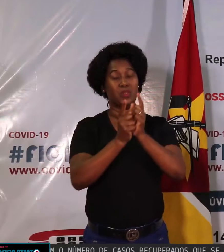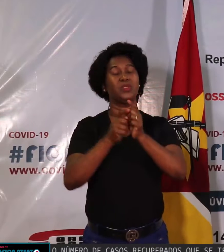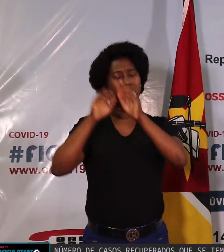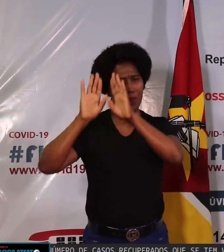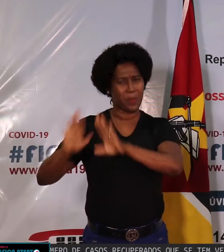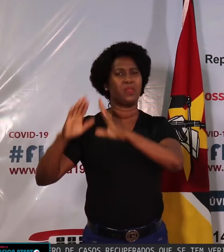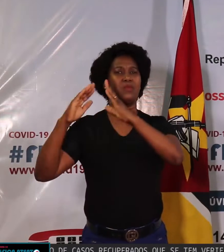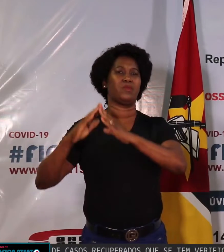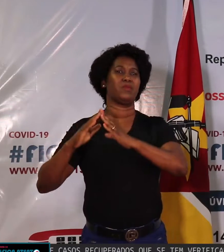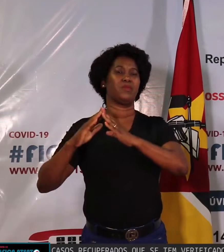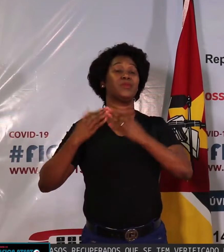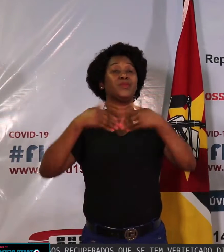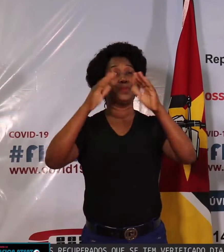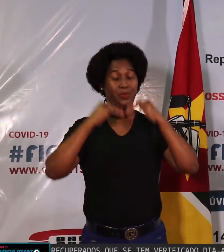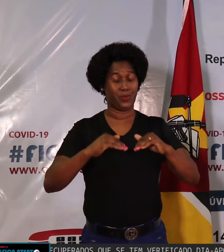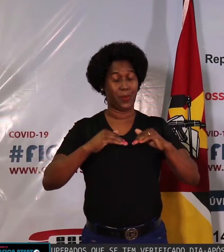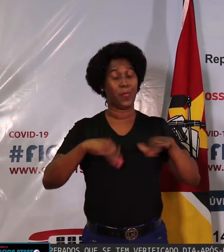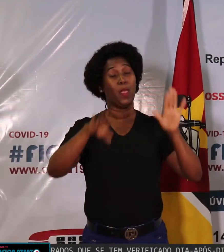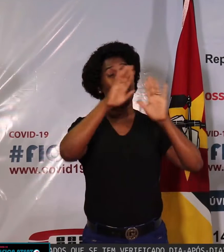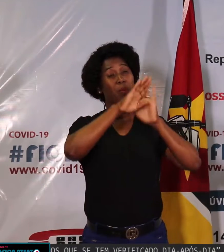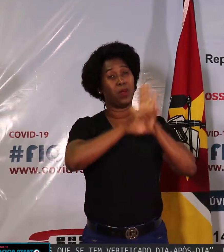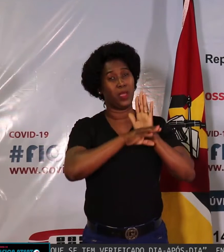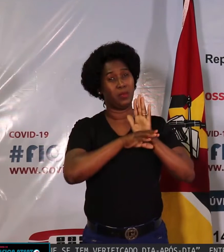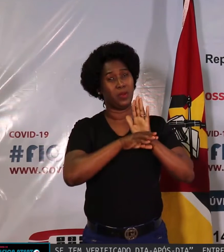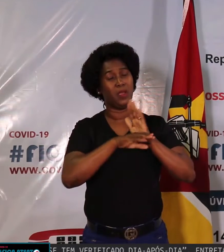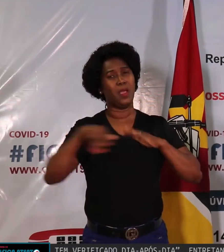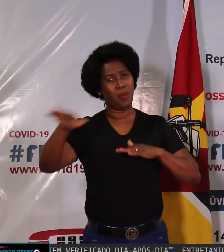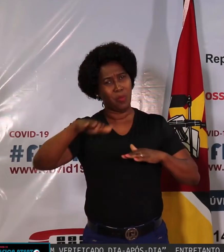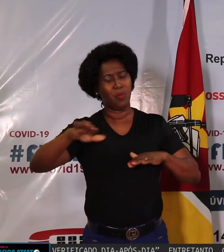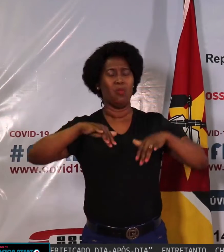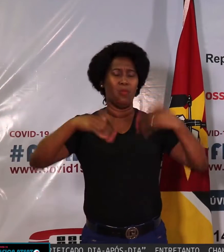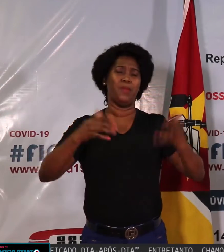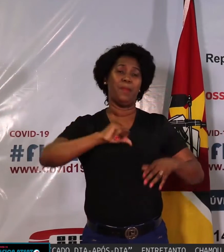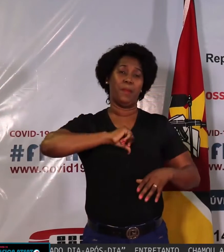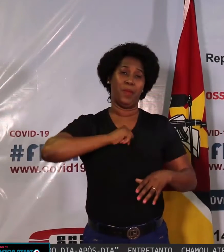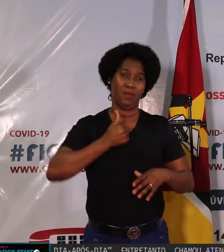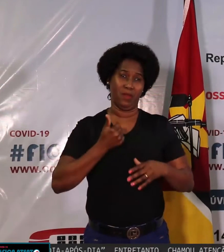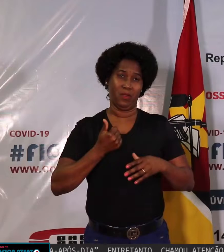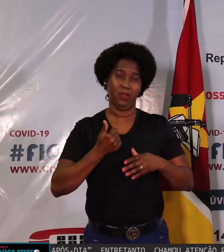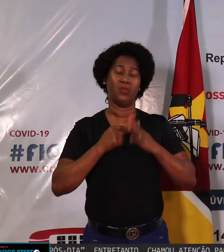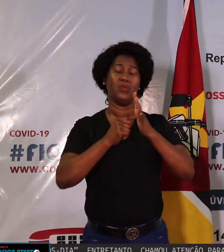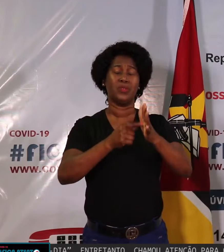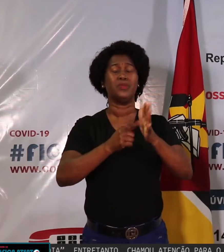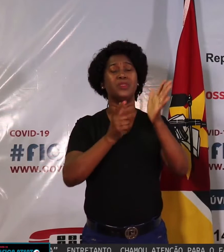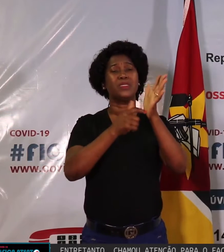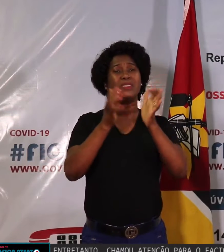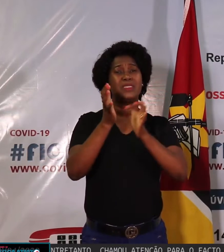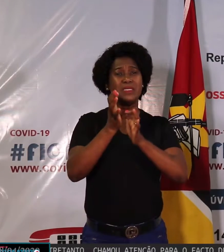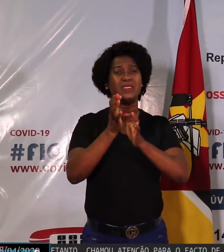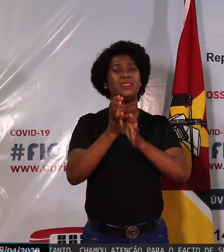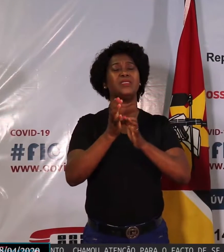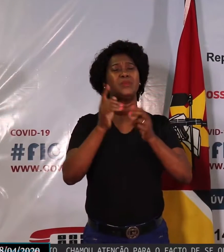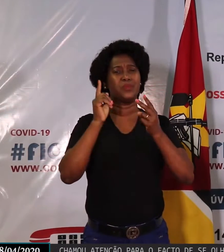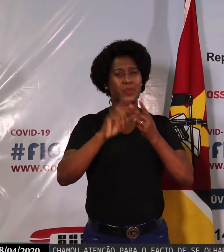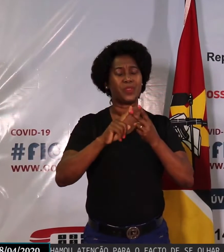Proibir a realização de quaisquer eventos, públicos ou privados, como cultos religiosos, atividades